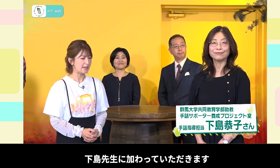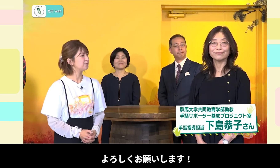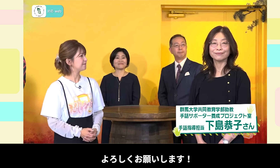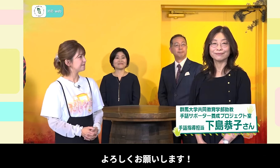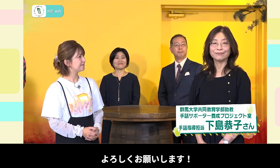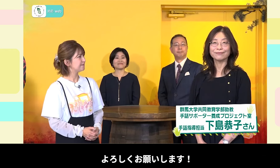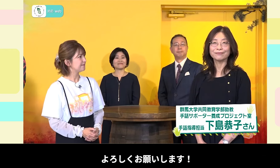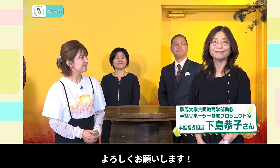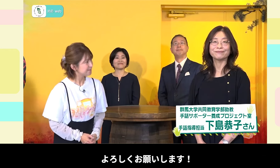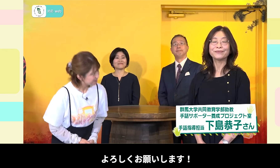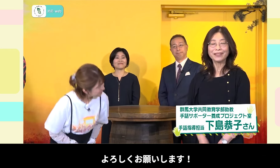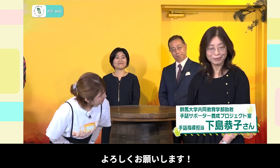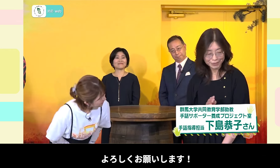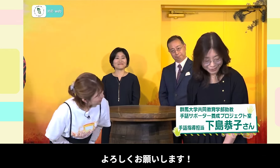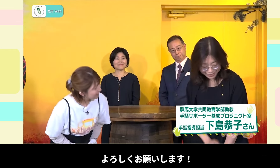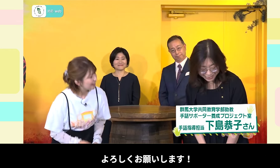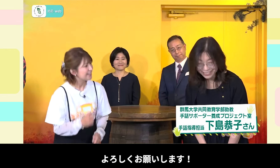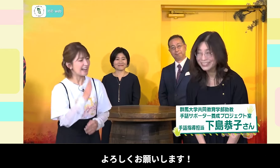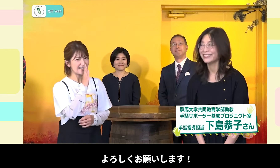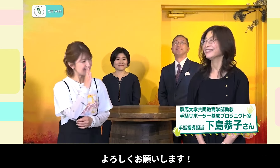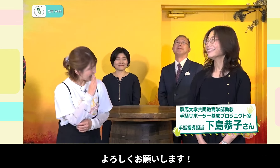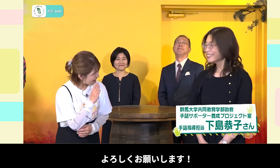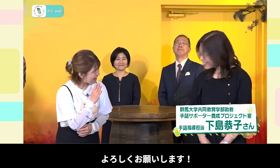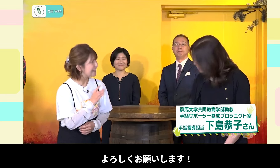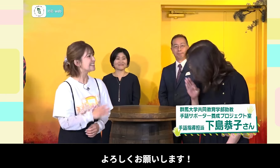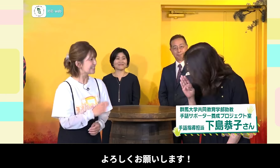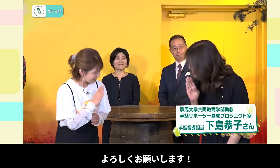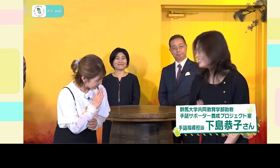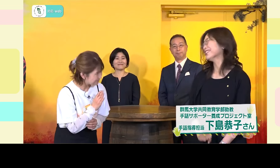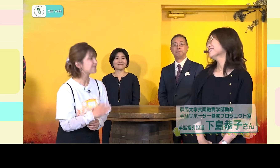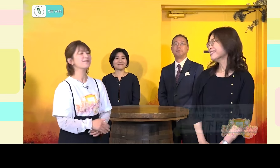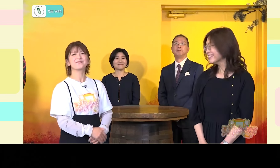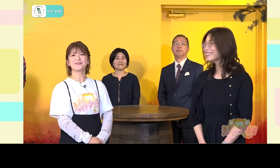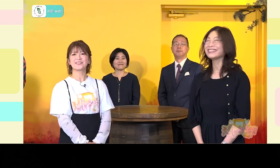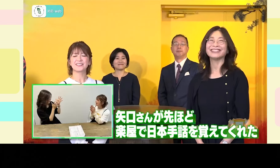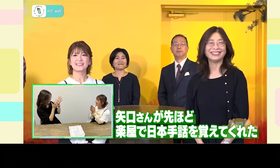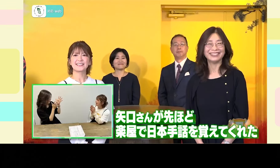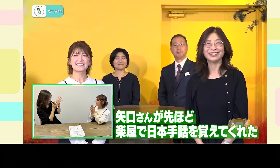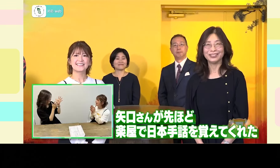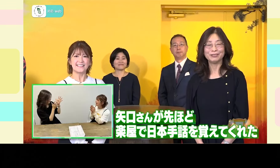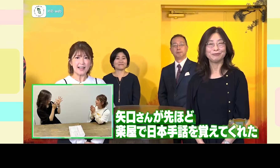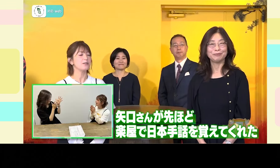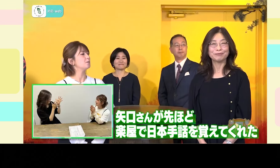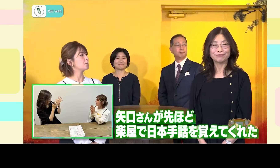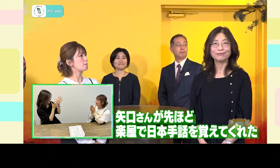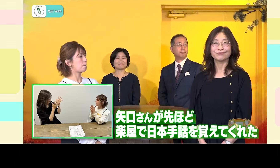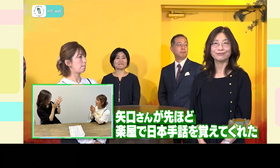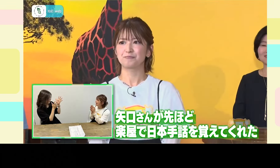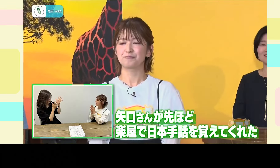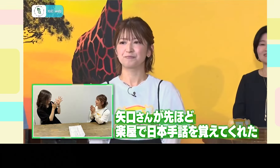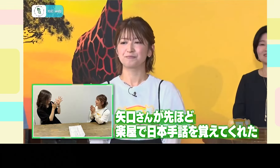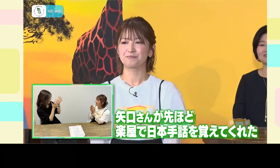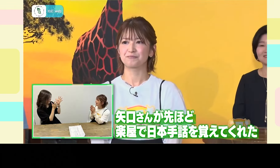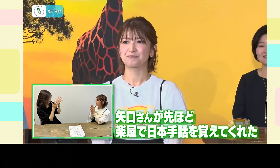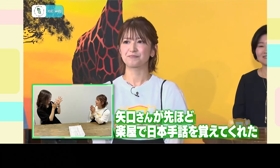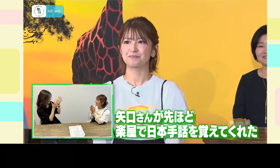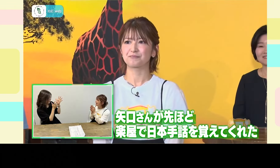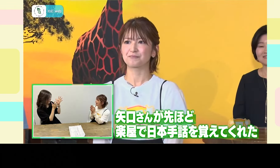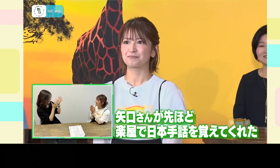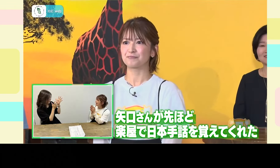ろしくお願いします。 お願いします。 よろしくお願いします。 そしてですね、実は矢口さんが先ほど楽屋で日本手話を覚